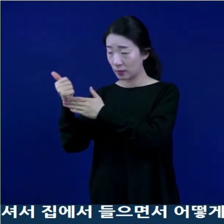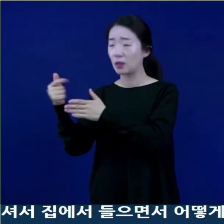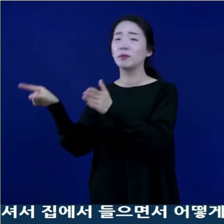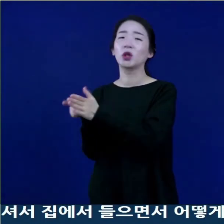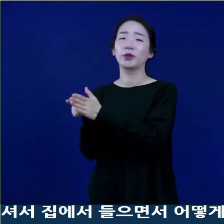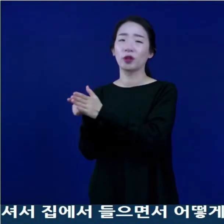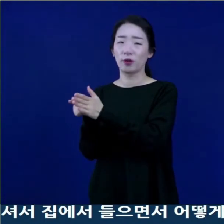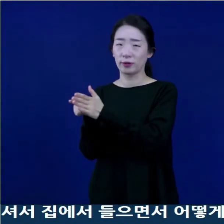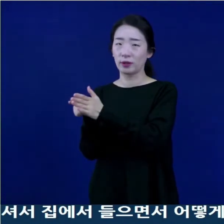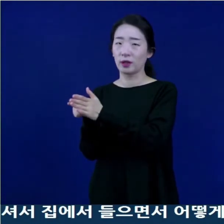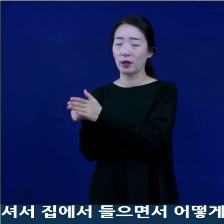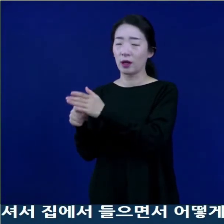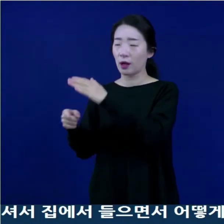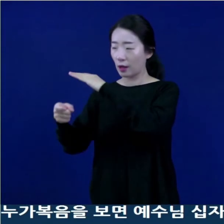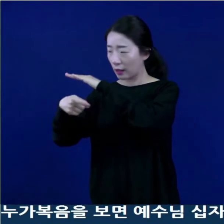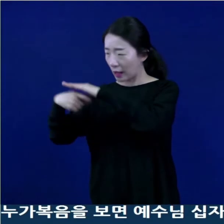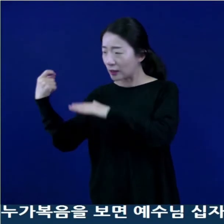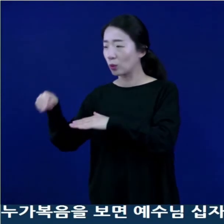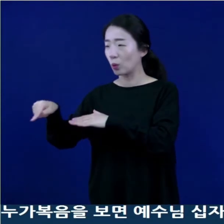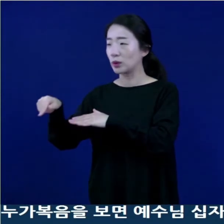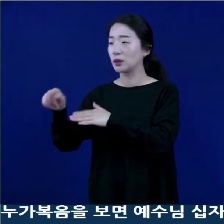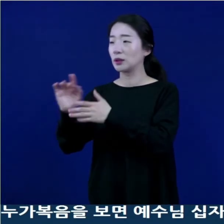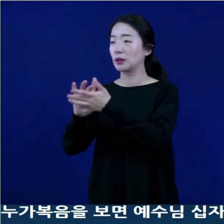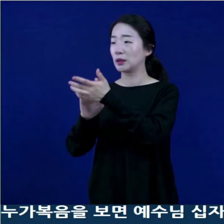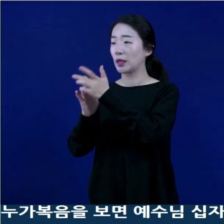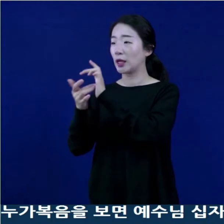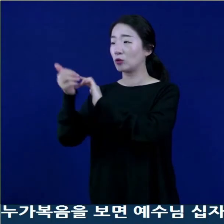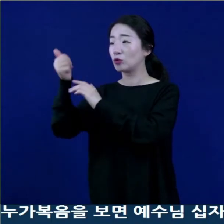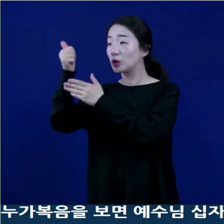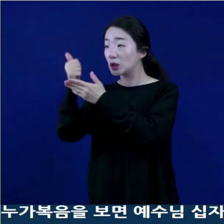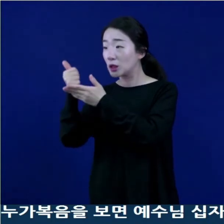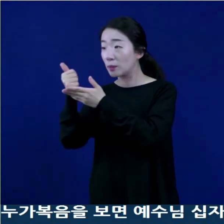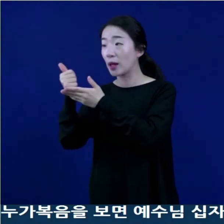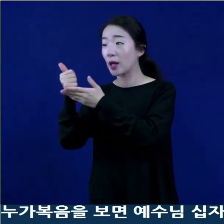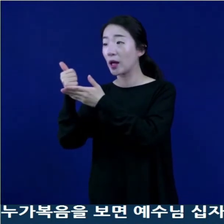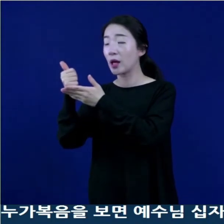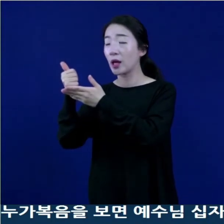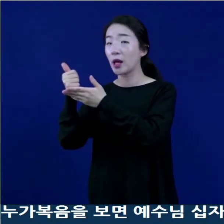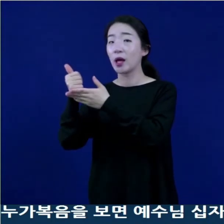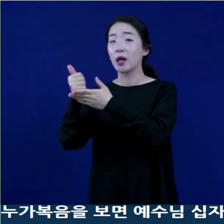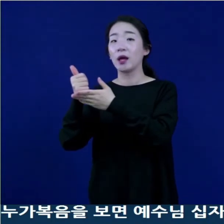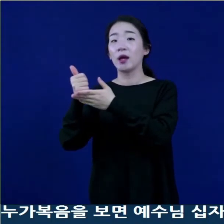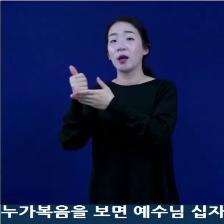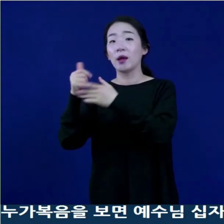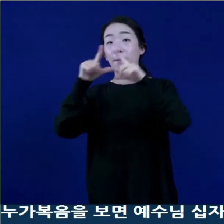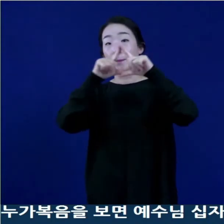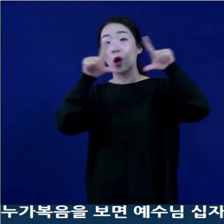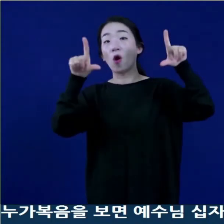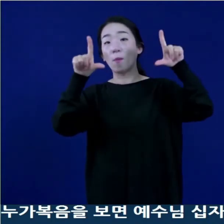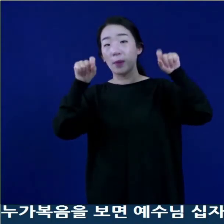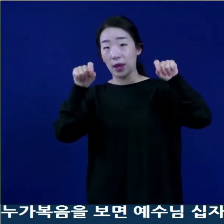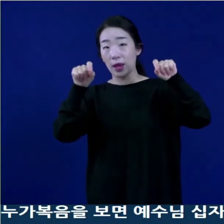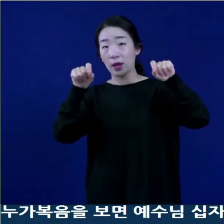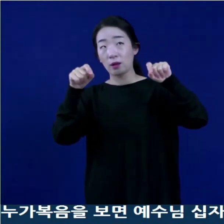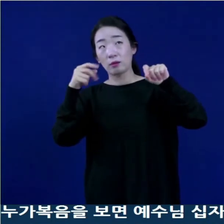강도가 예수님 명패를 뚫어지게 보고 있었던 모습으로 나타납니다.